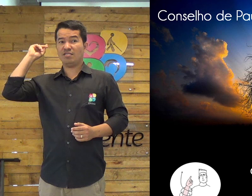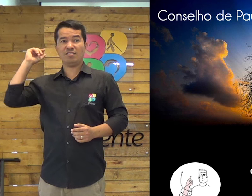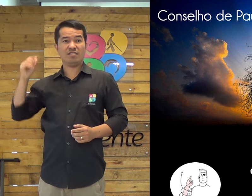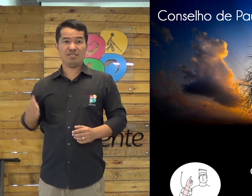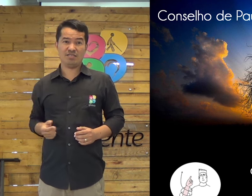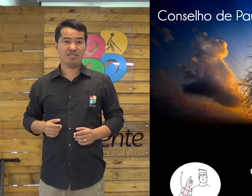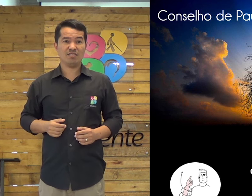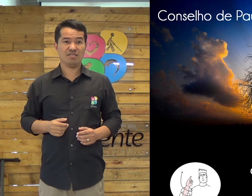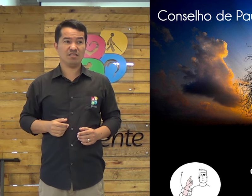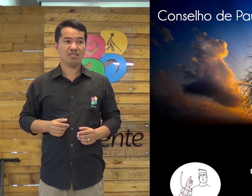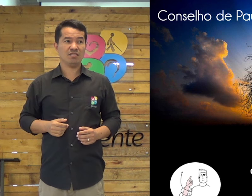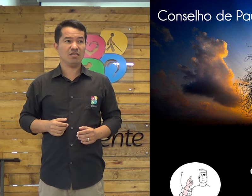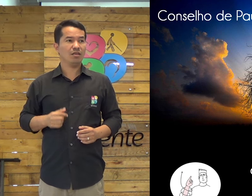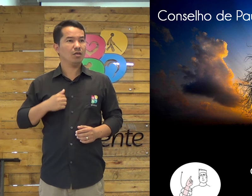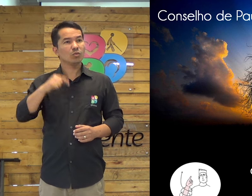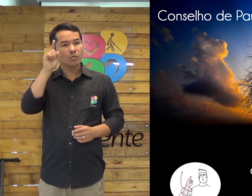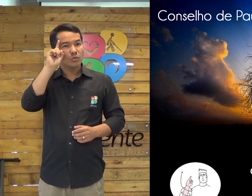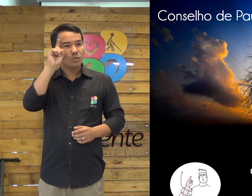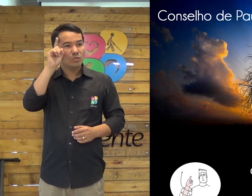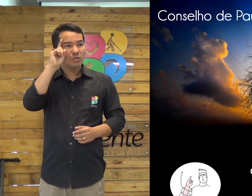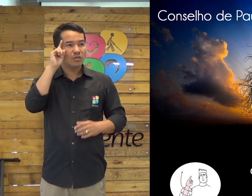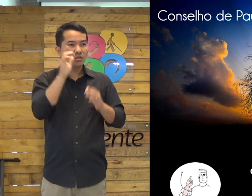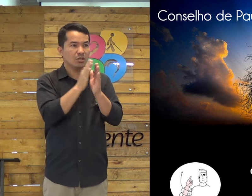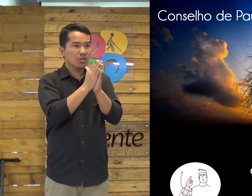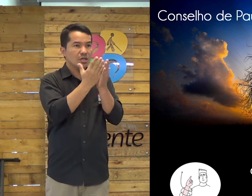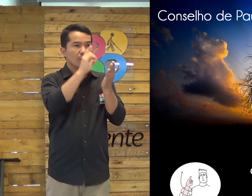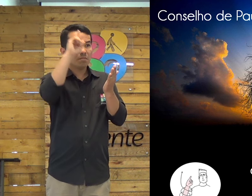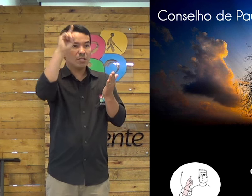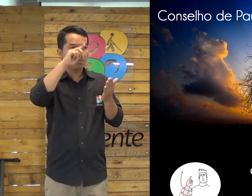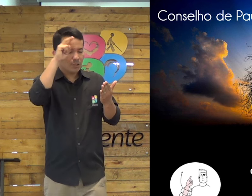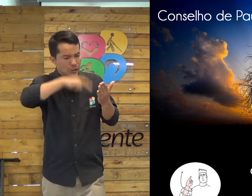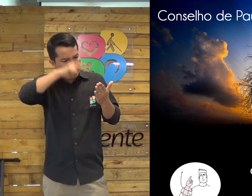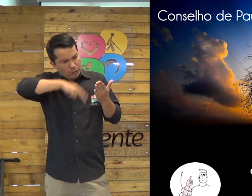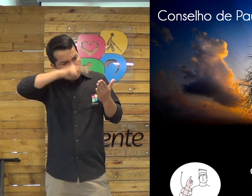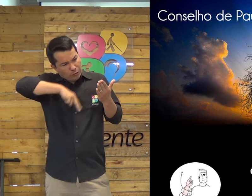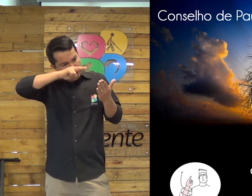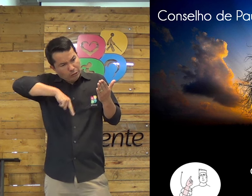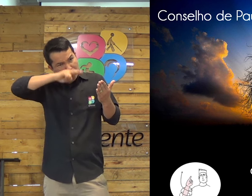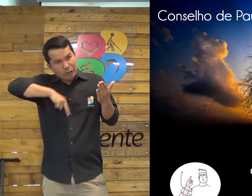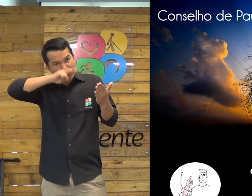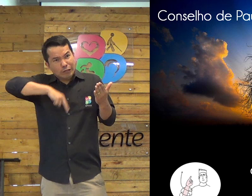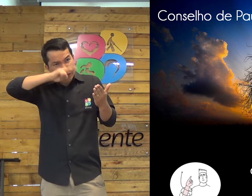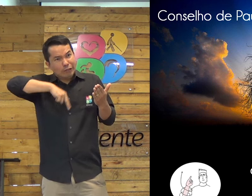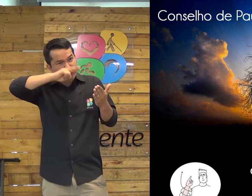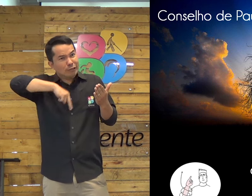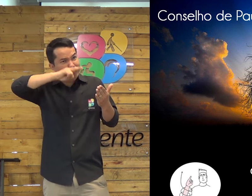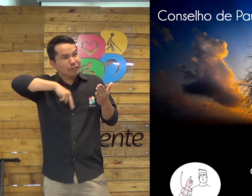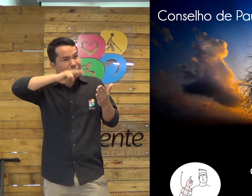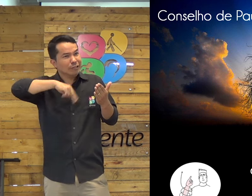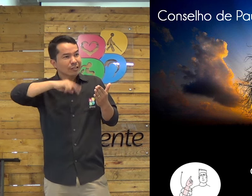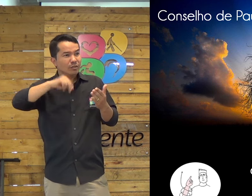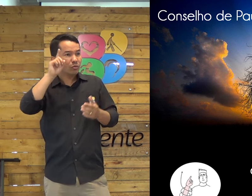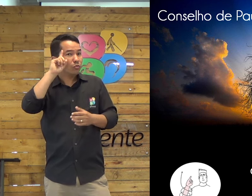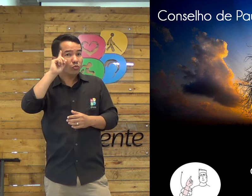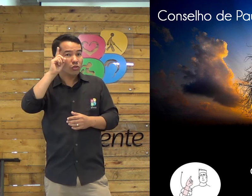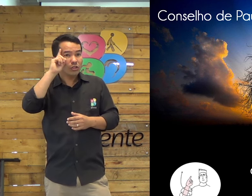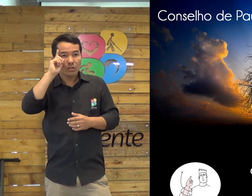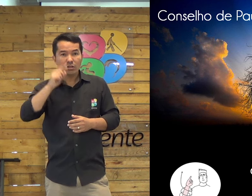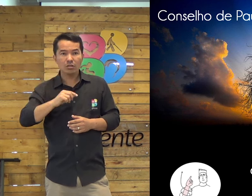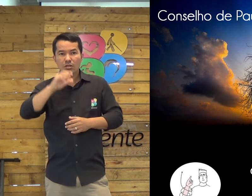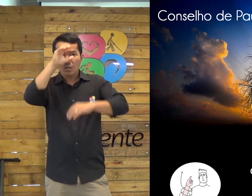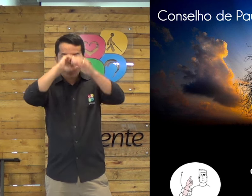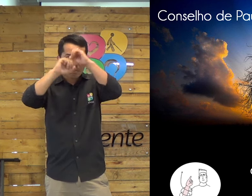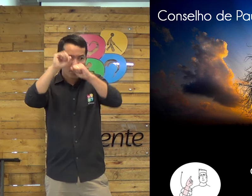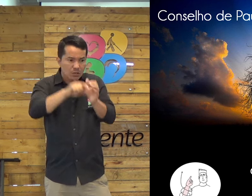Eu sou cristã há muito tempo, mas tempo eu vou ser livre. E todos os dias eu leio a palavra de Deus.